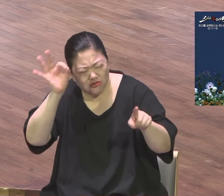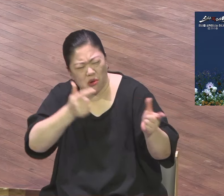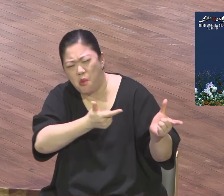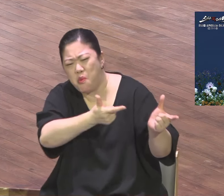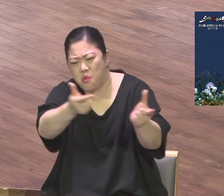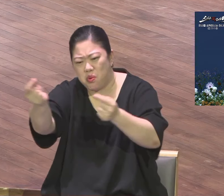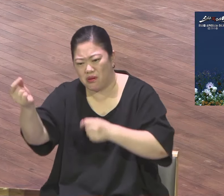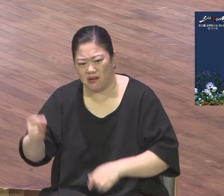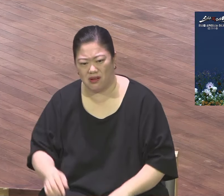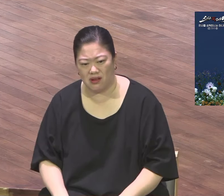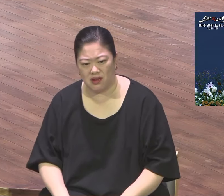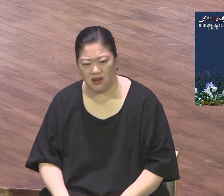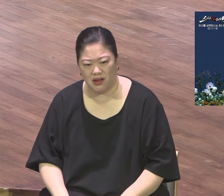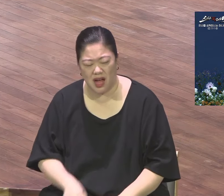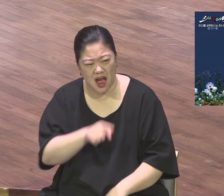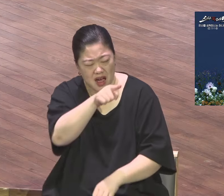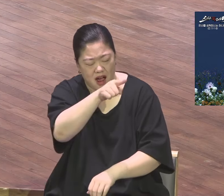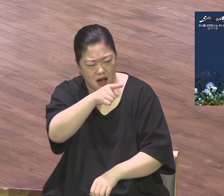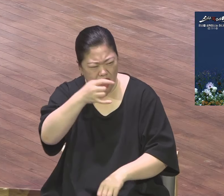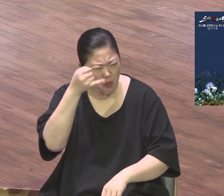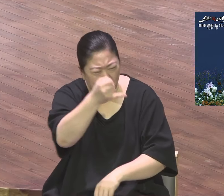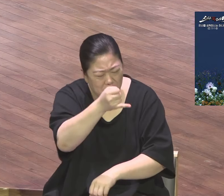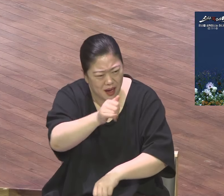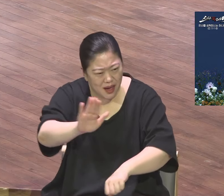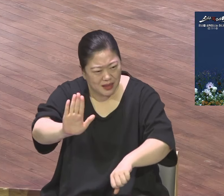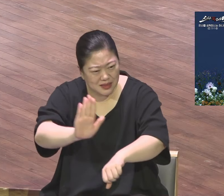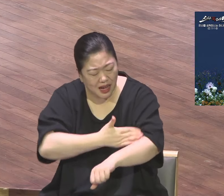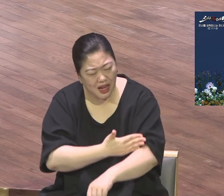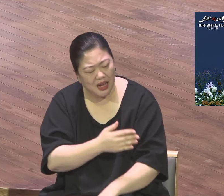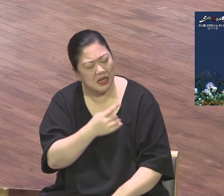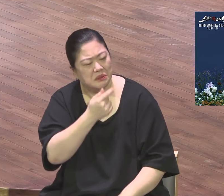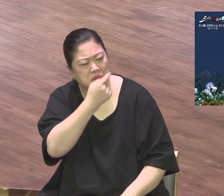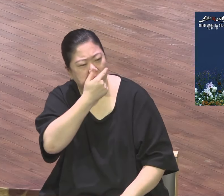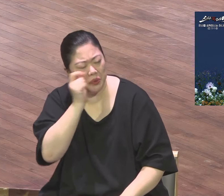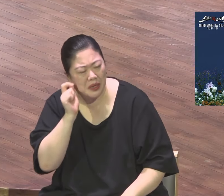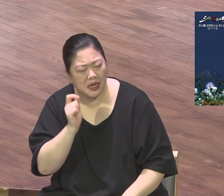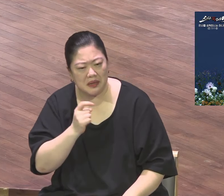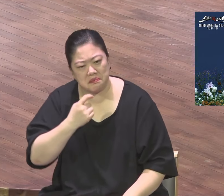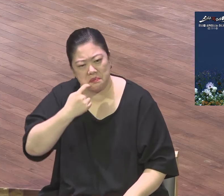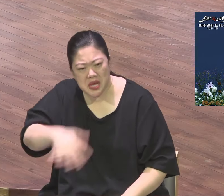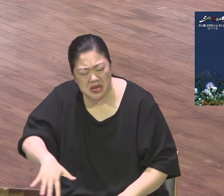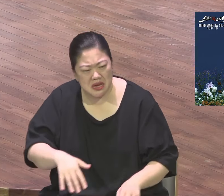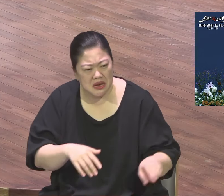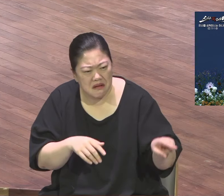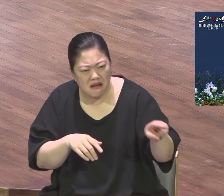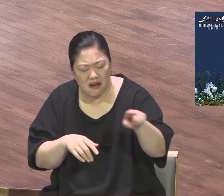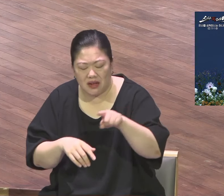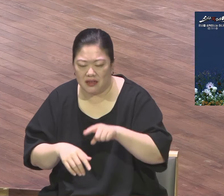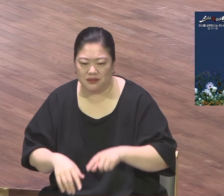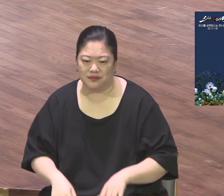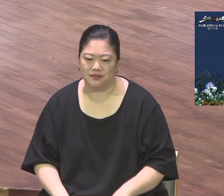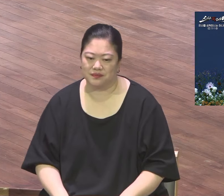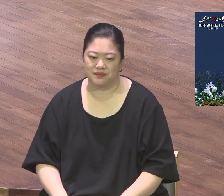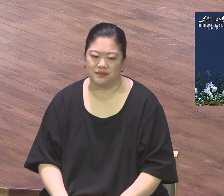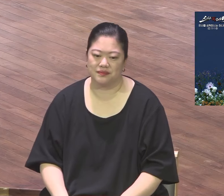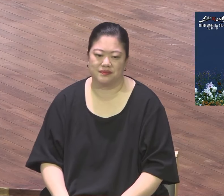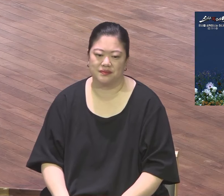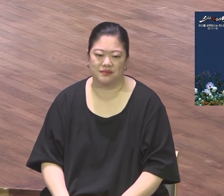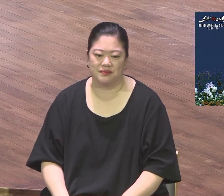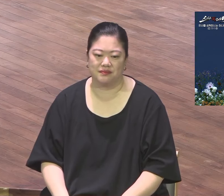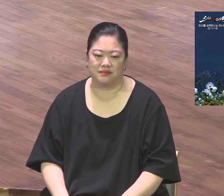가진 것처럼, 뭐, 아주 잘 나가는 것처럼, 배운 것처럼, 대단한 것처럼, 웃기지 마세요. 뻥이에요,